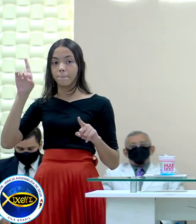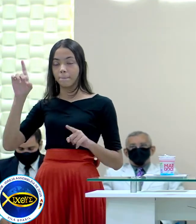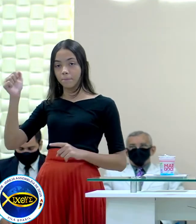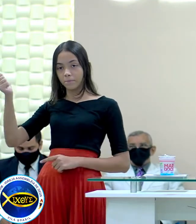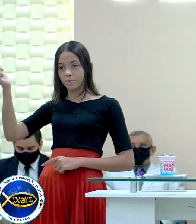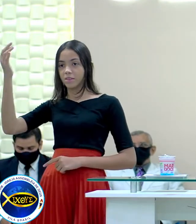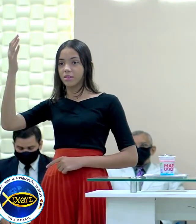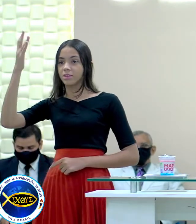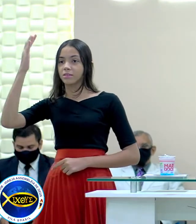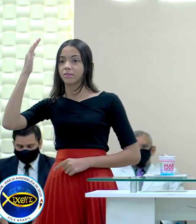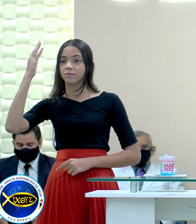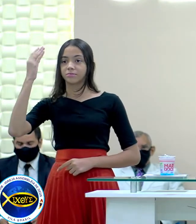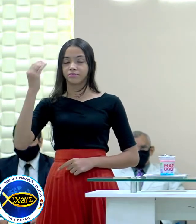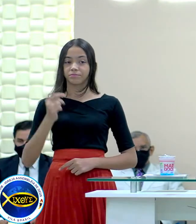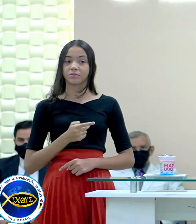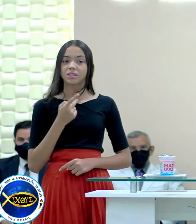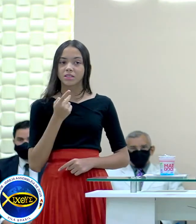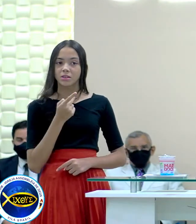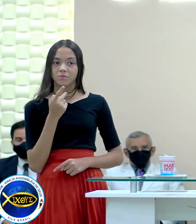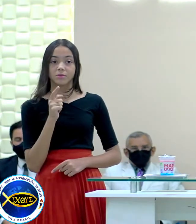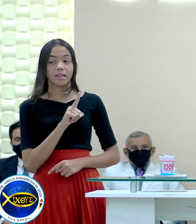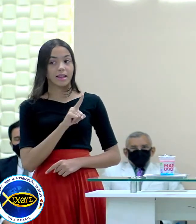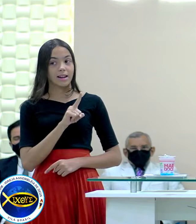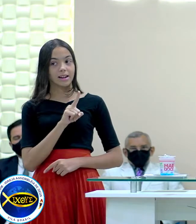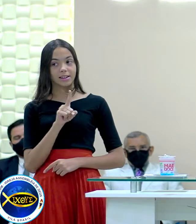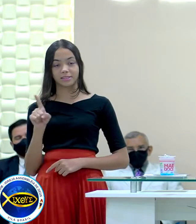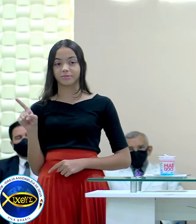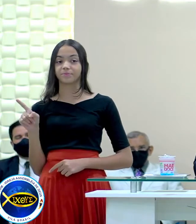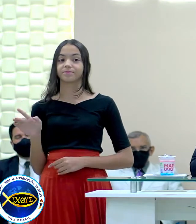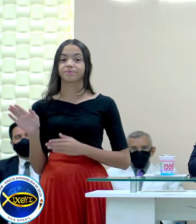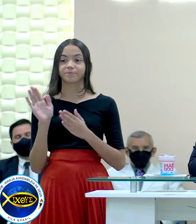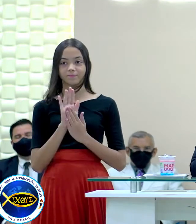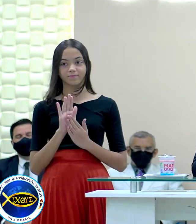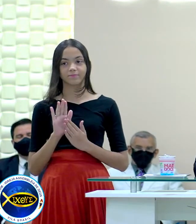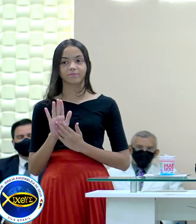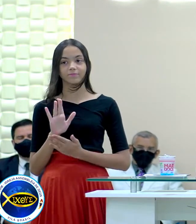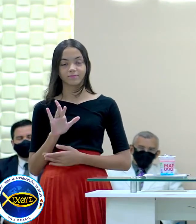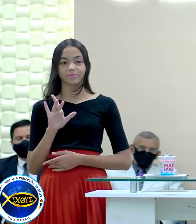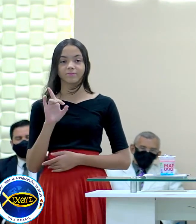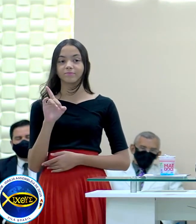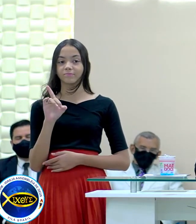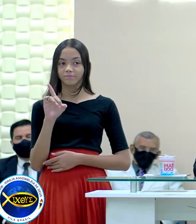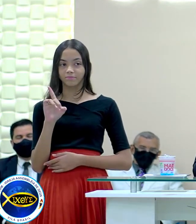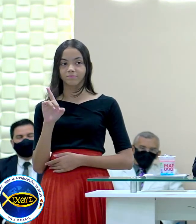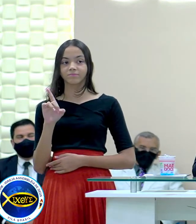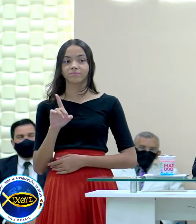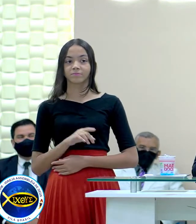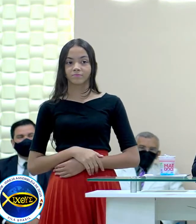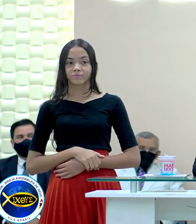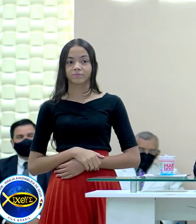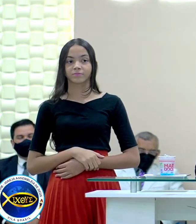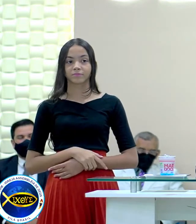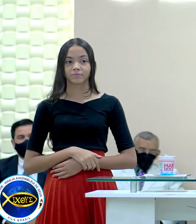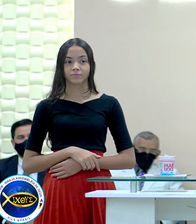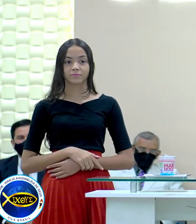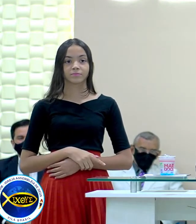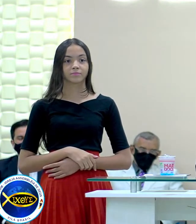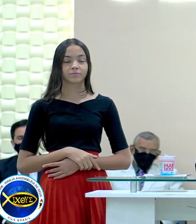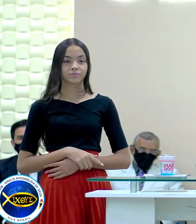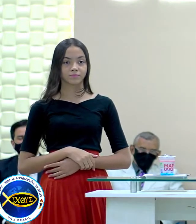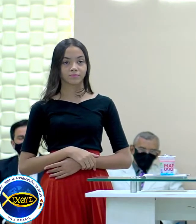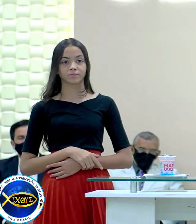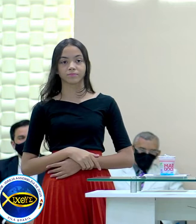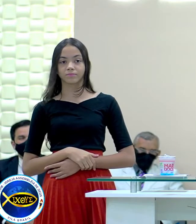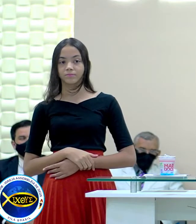nós dizermos não. Louvado seja o santo nome do Senhor. Aleluia.